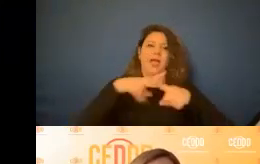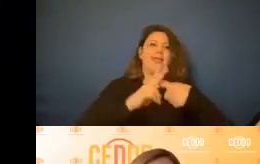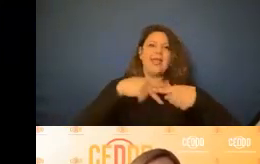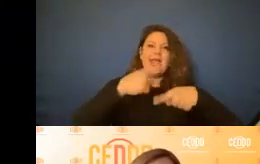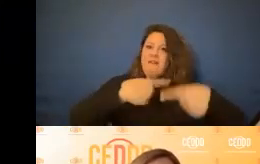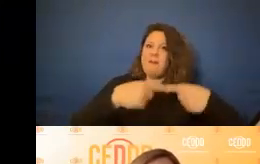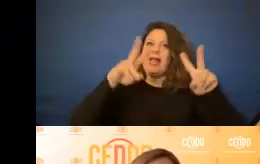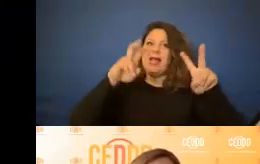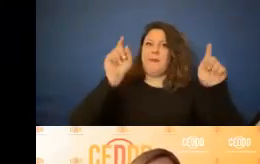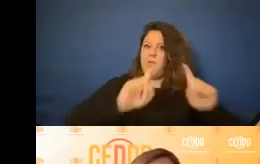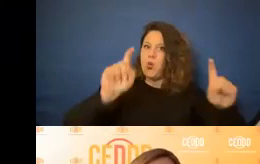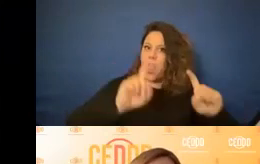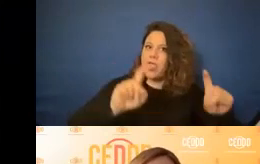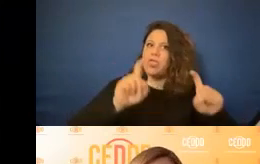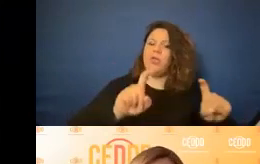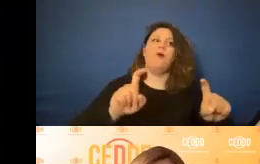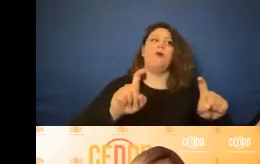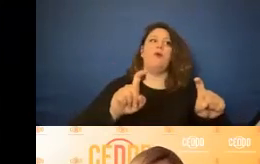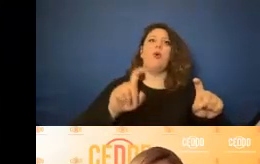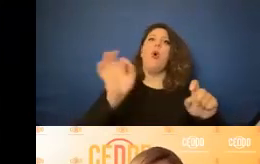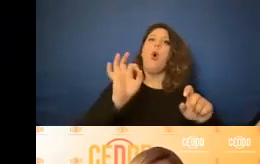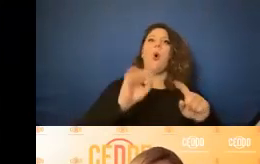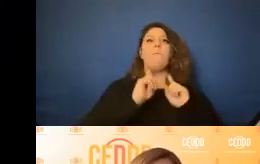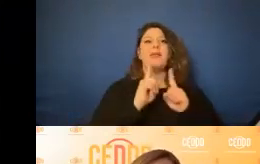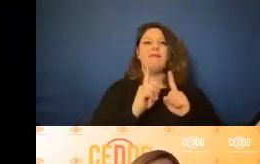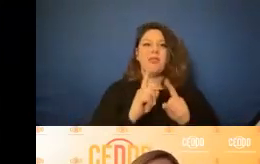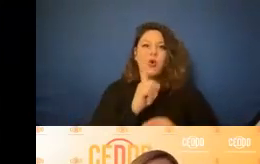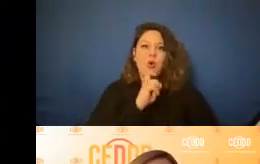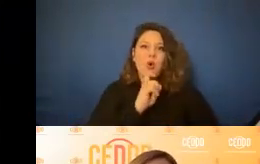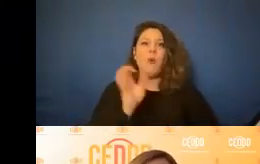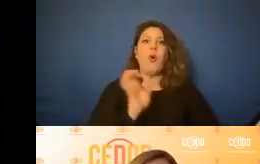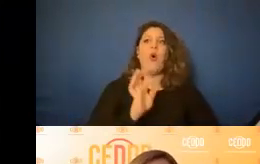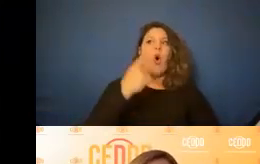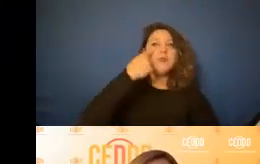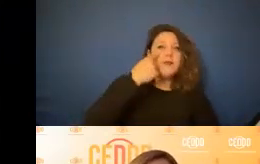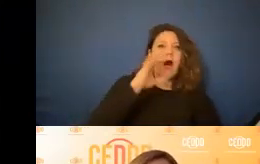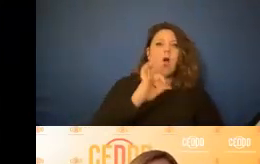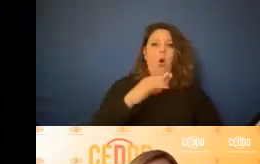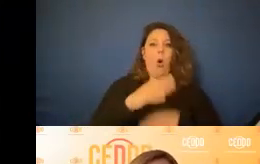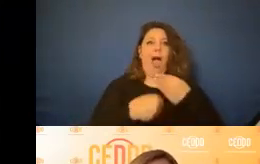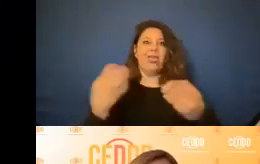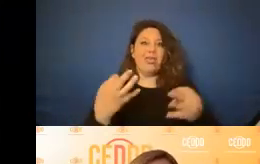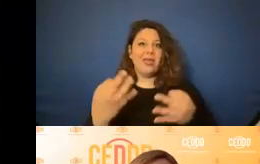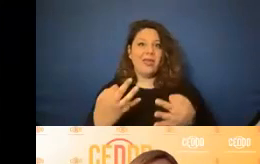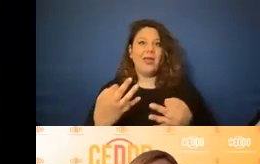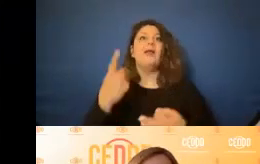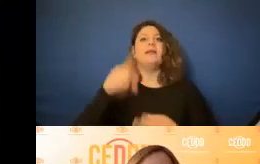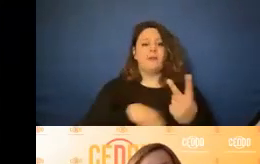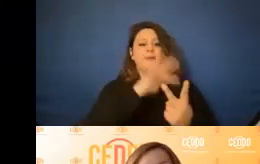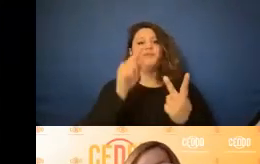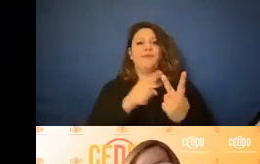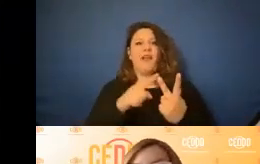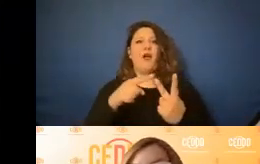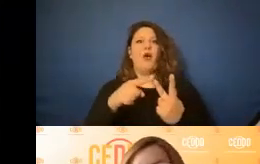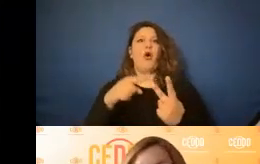educación, sobre forma de prevención, sobre cómo observar, cómo tiene que actuar. Tenemos que trabajar con los docentes, tenemos que trabajar